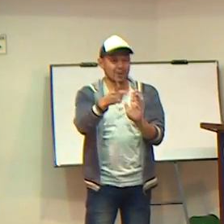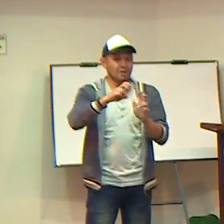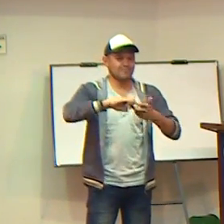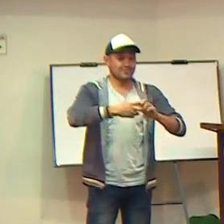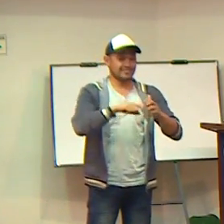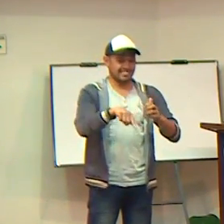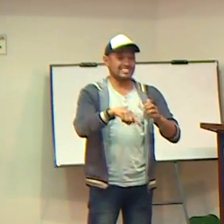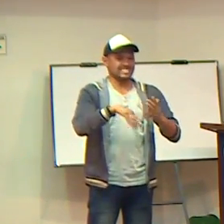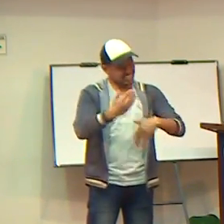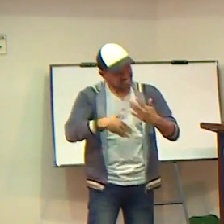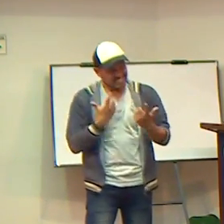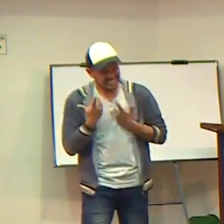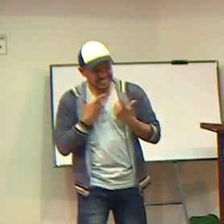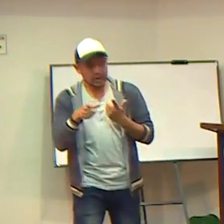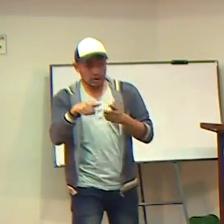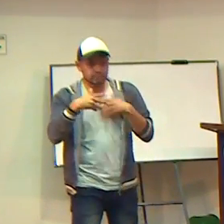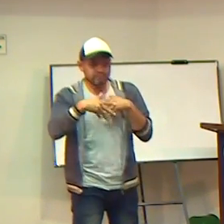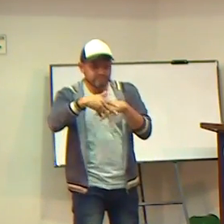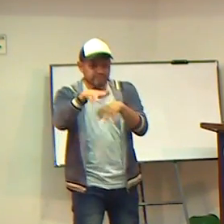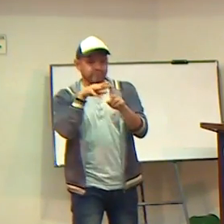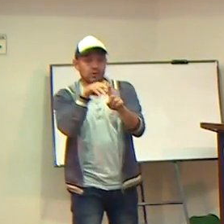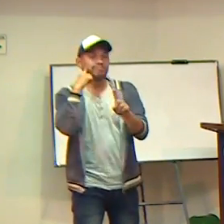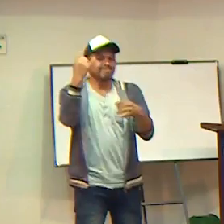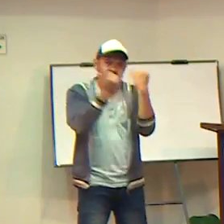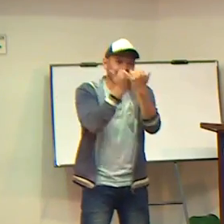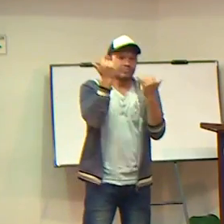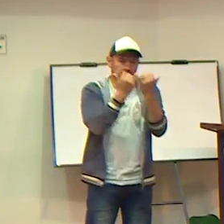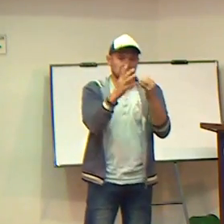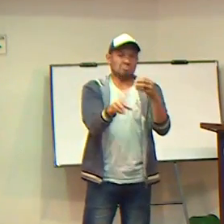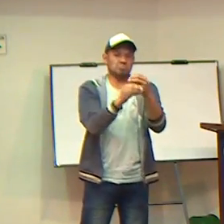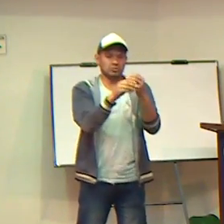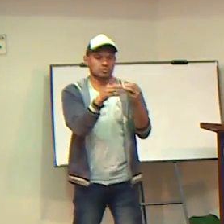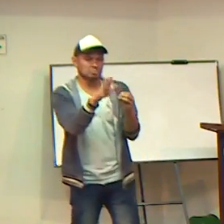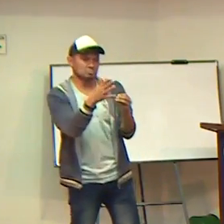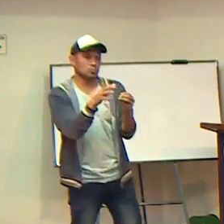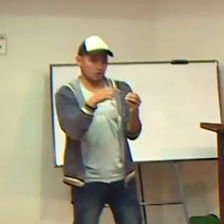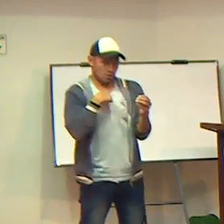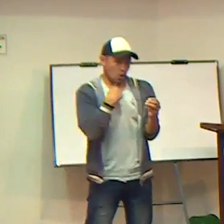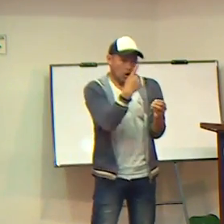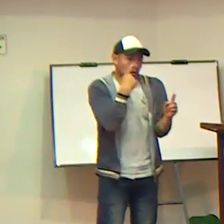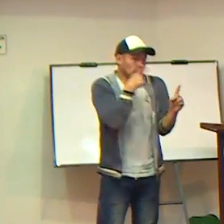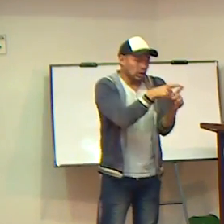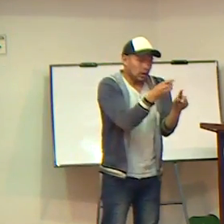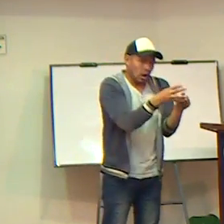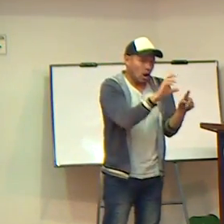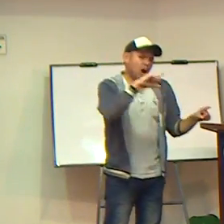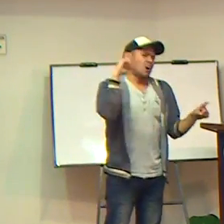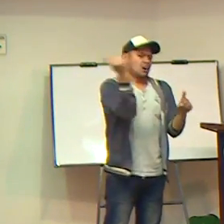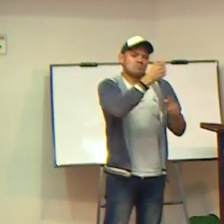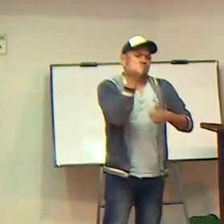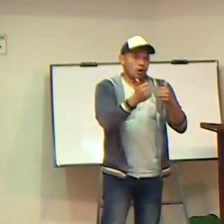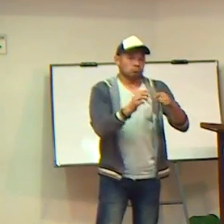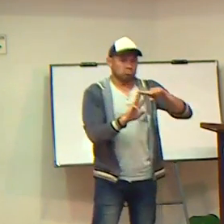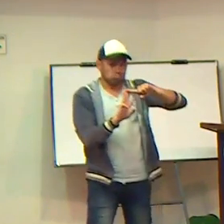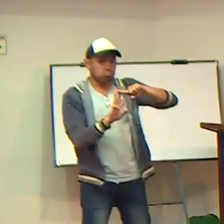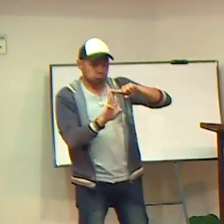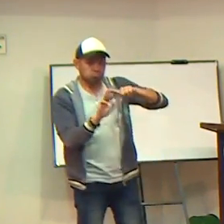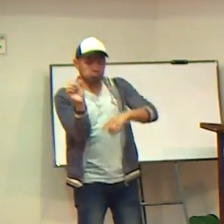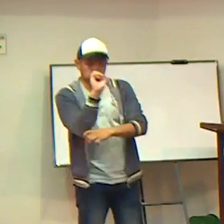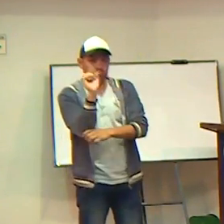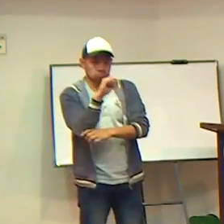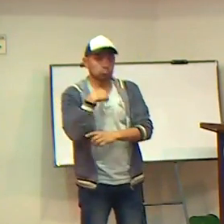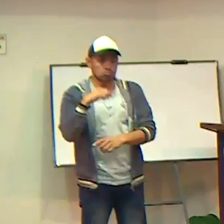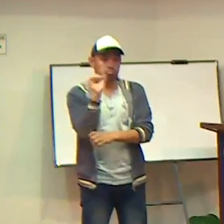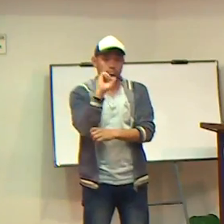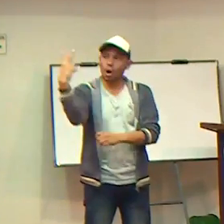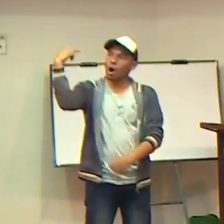una lengua de señas reconocida, entonces por eso fue la problemática, la lucha que se presentó constantemente por la identidad de la persona sorda y el objetivo no era solamente,